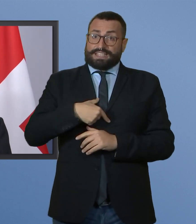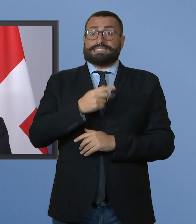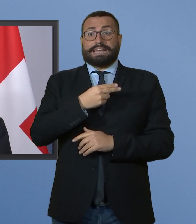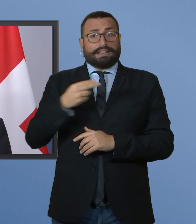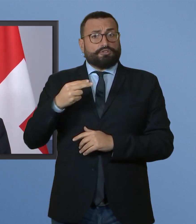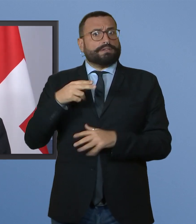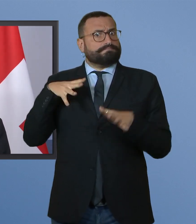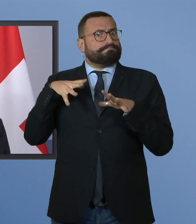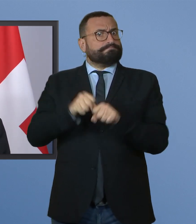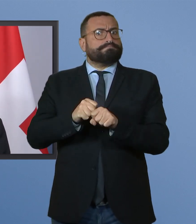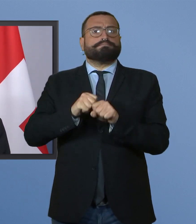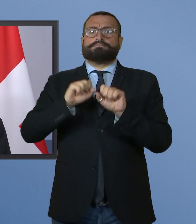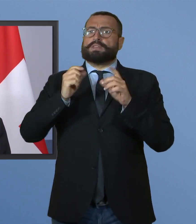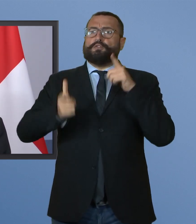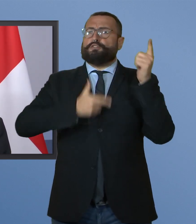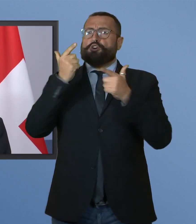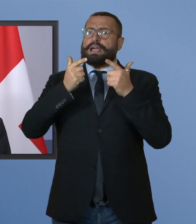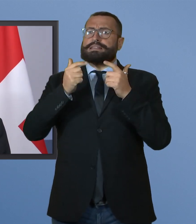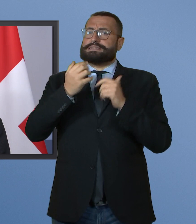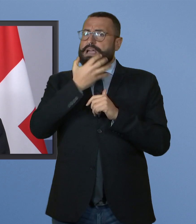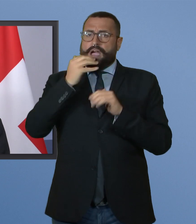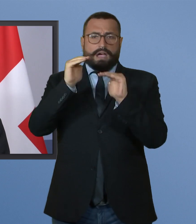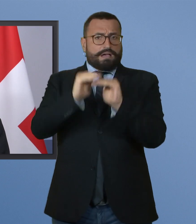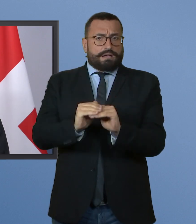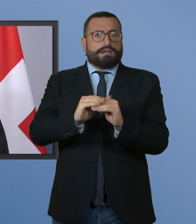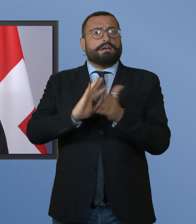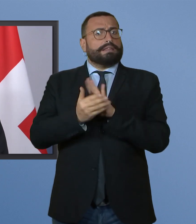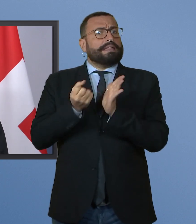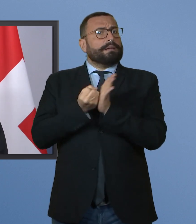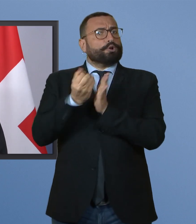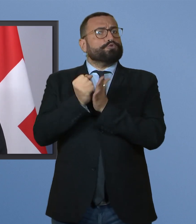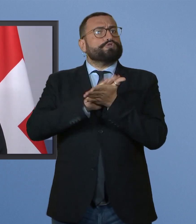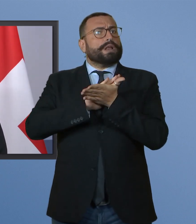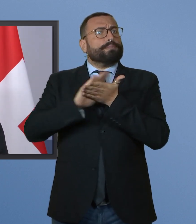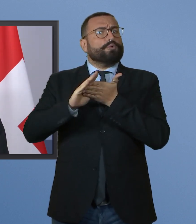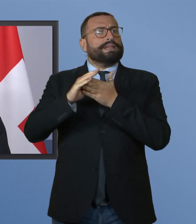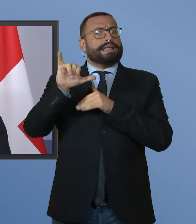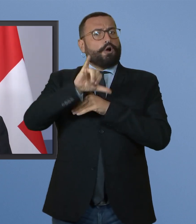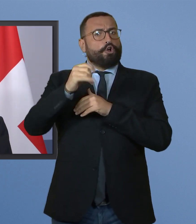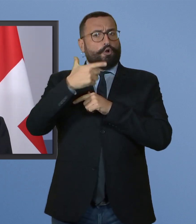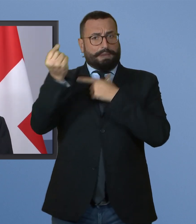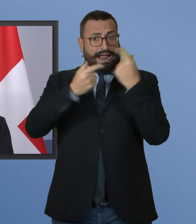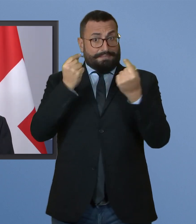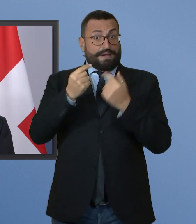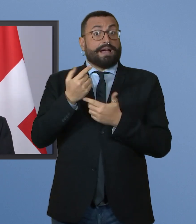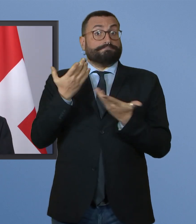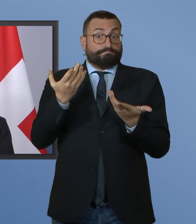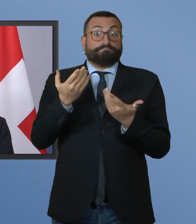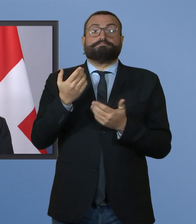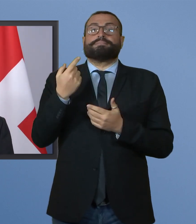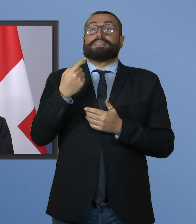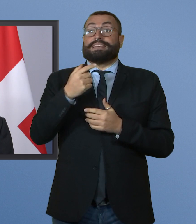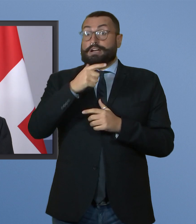tra l'altro a tutelare le foreste a garantire una produzione sostenibile di olio di palma infatti soltanto l'olio di palma prodotto in maniera